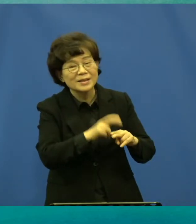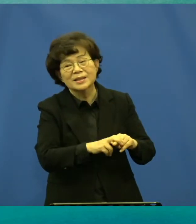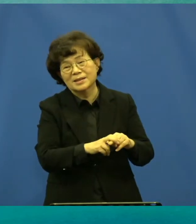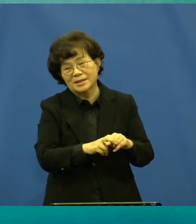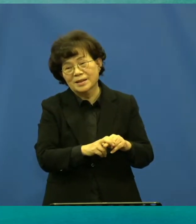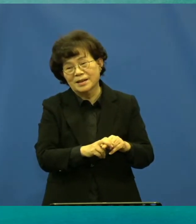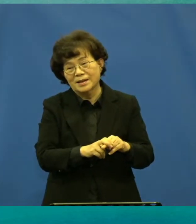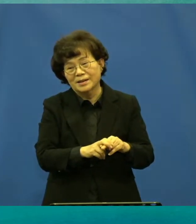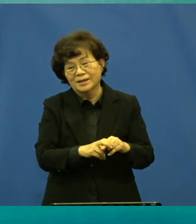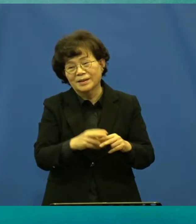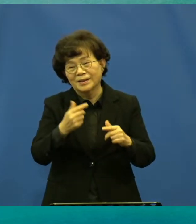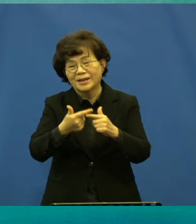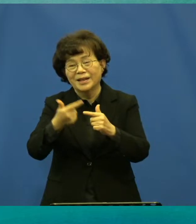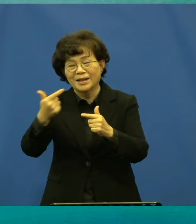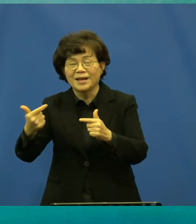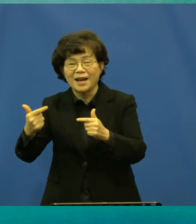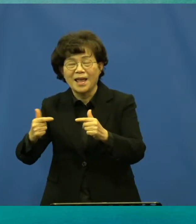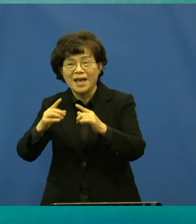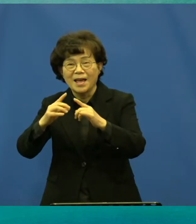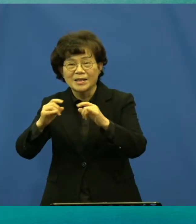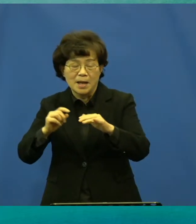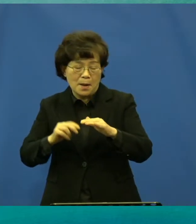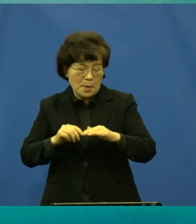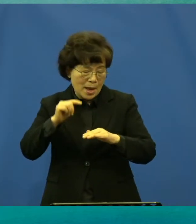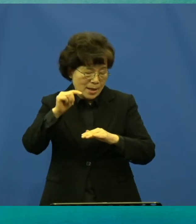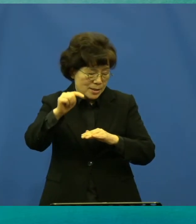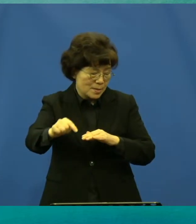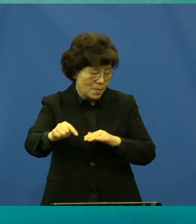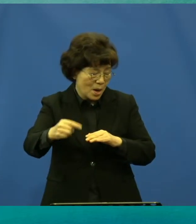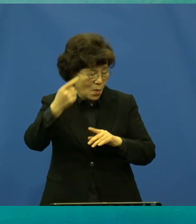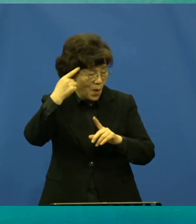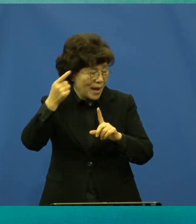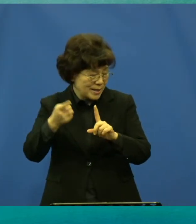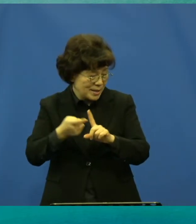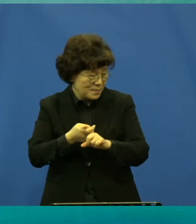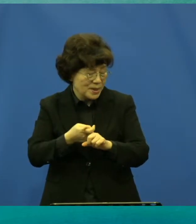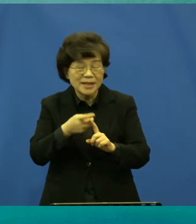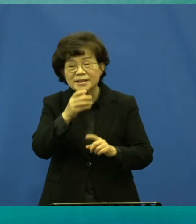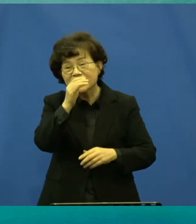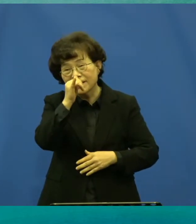그런 니느웨 성읍을 빠져나왔지만 관심이 사라진 것은 아닙니다.